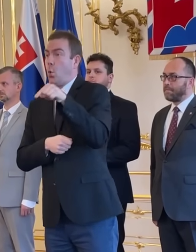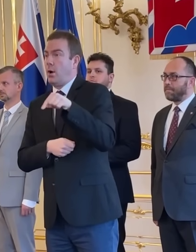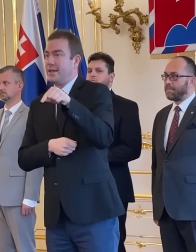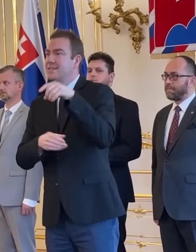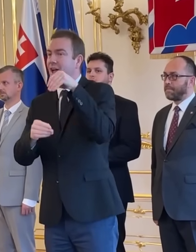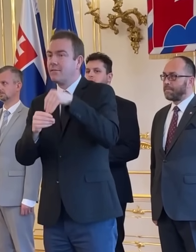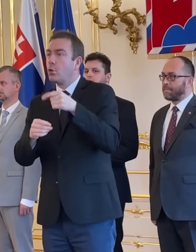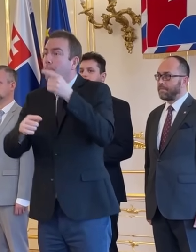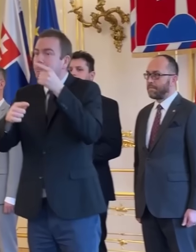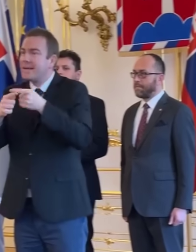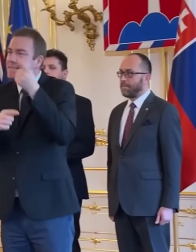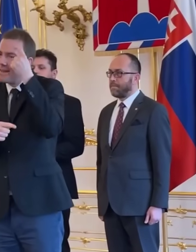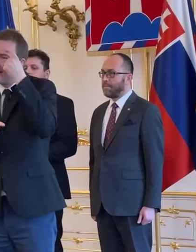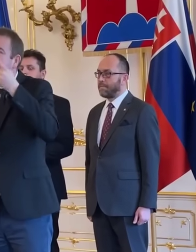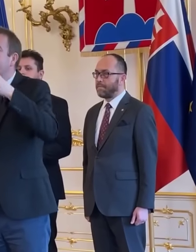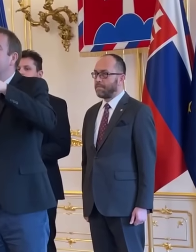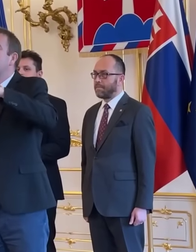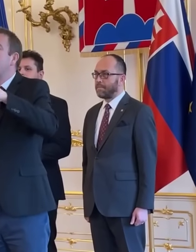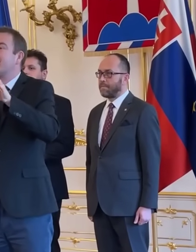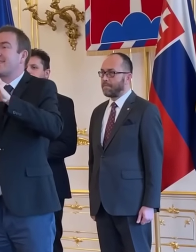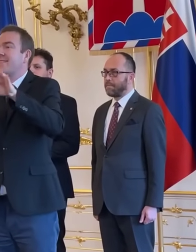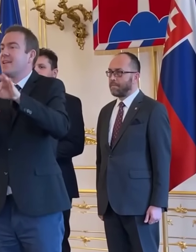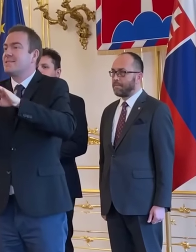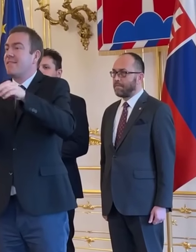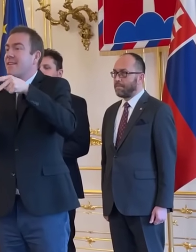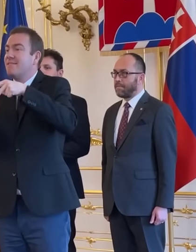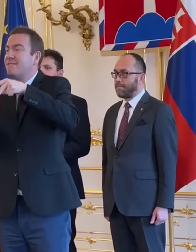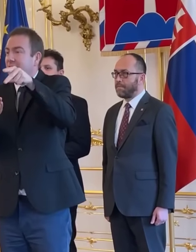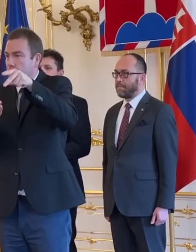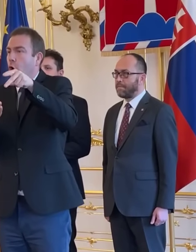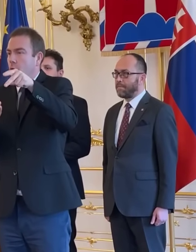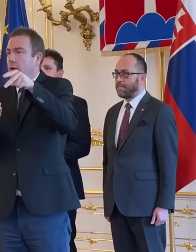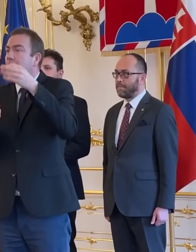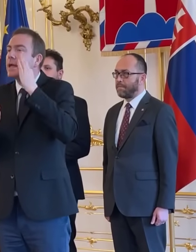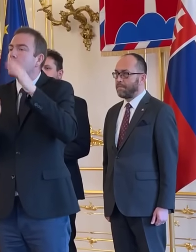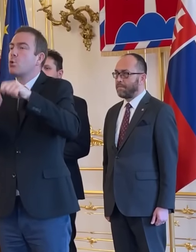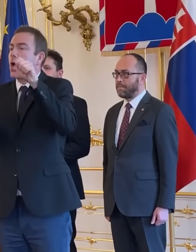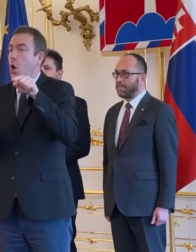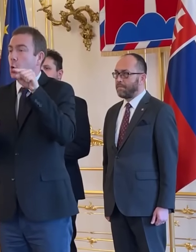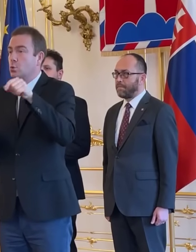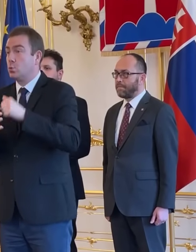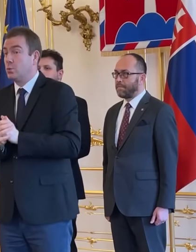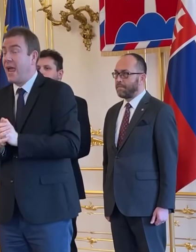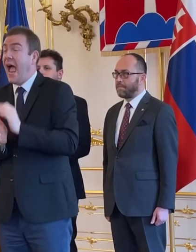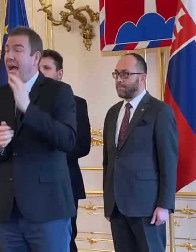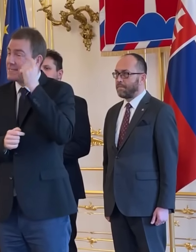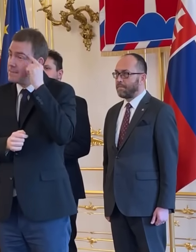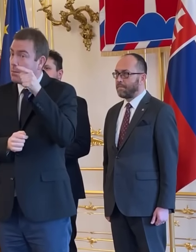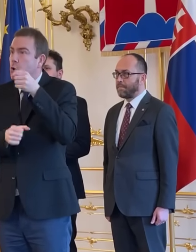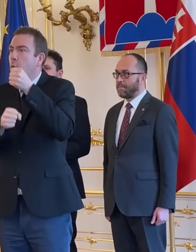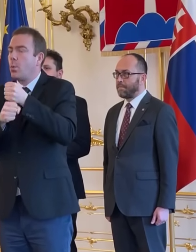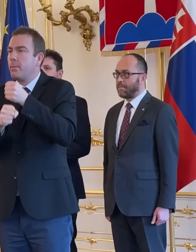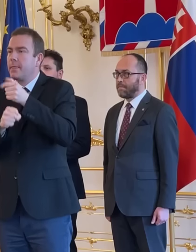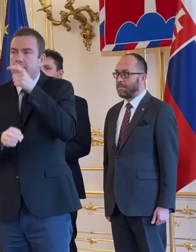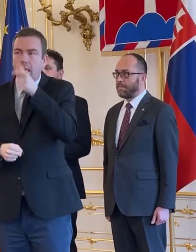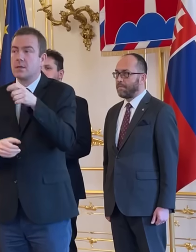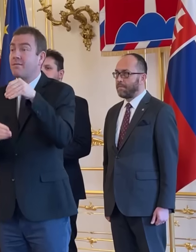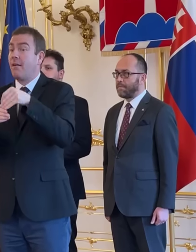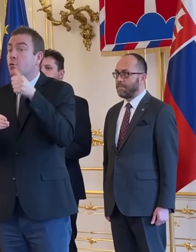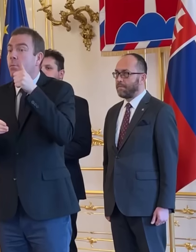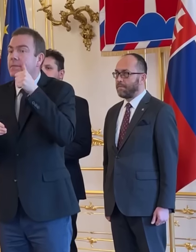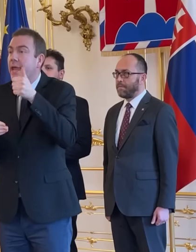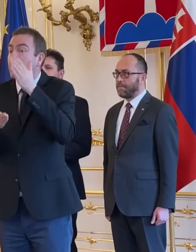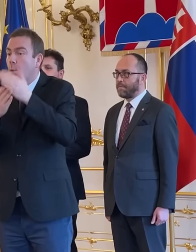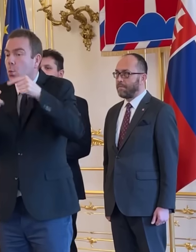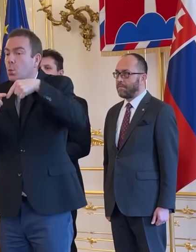tom vete rozhodovali. Je vysoko pravdepodobné, z toho, ako sledujem doterajší proces, že by o tom vete rozhodovali naozaj deň pred účinnosťou